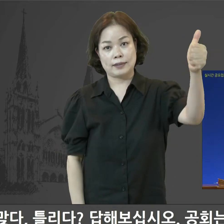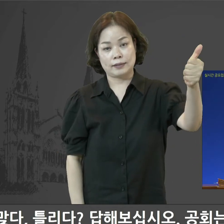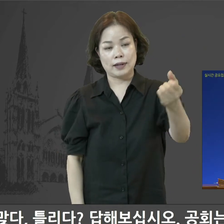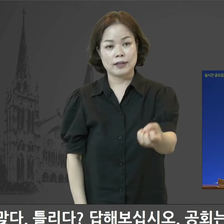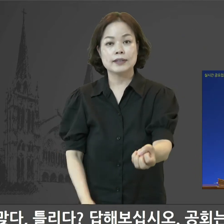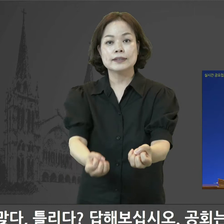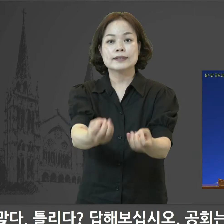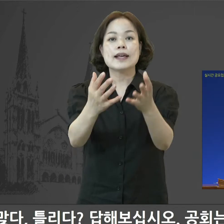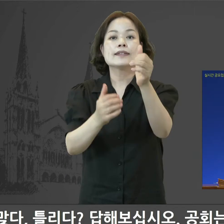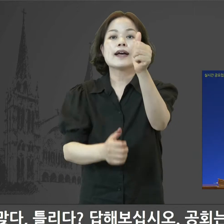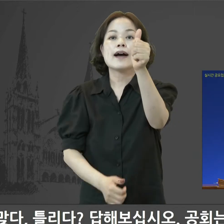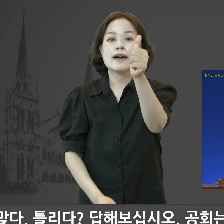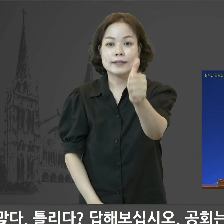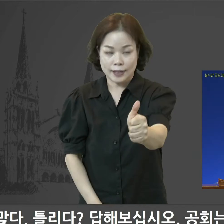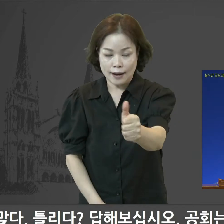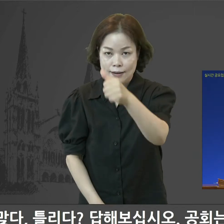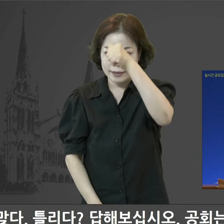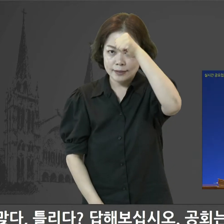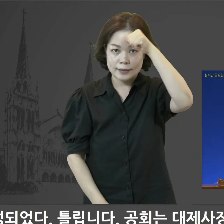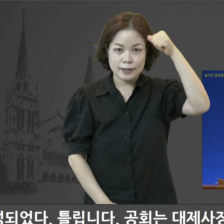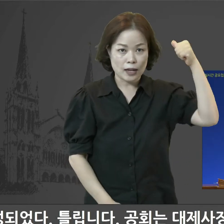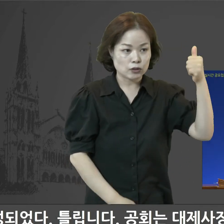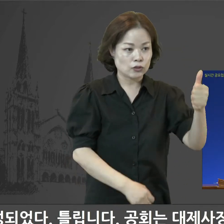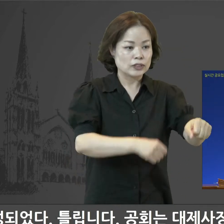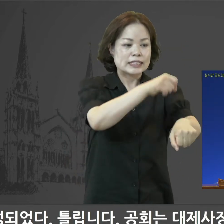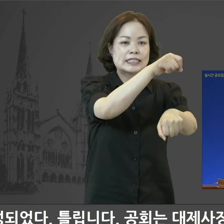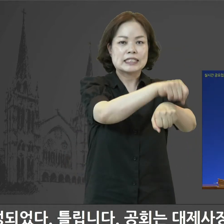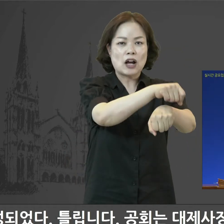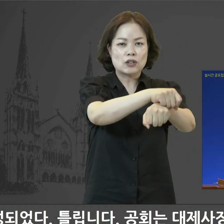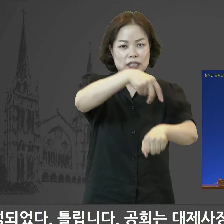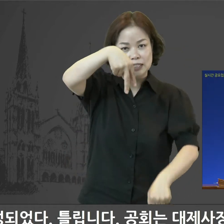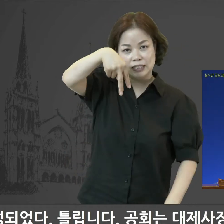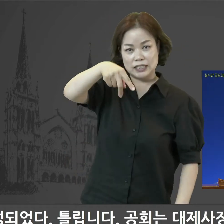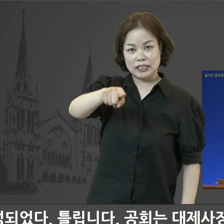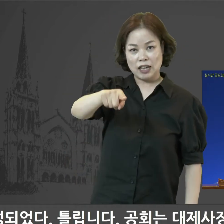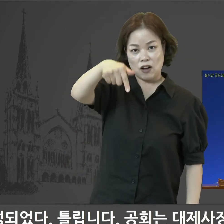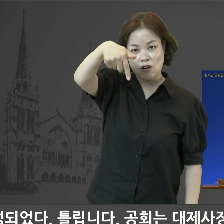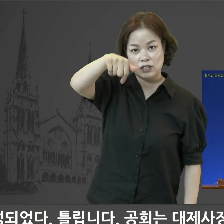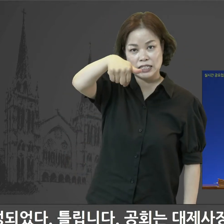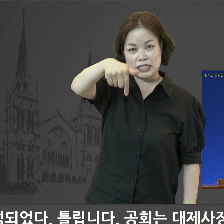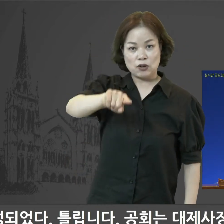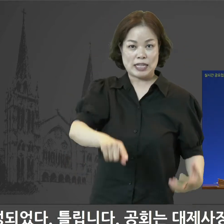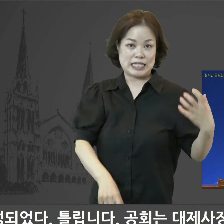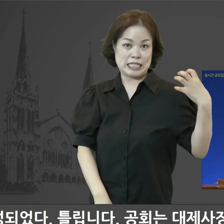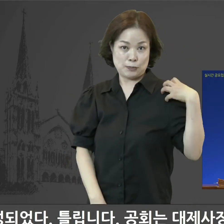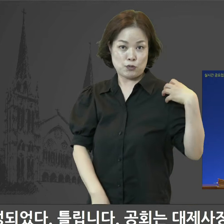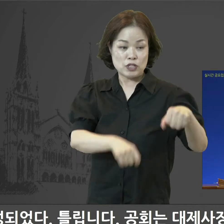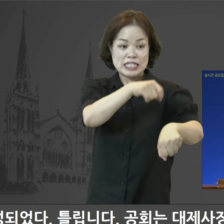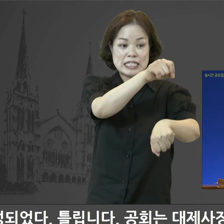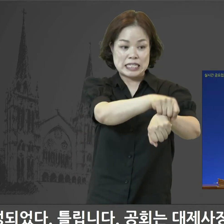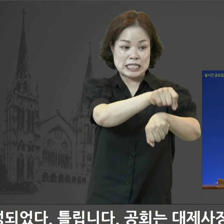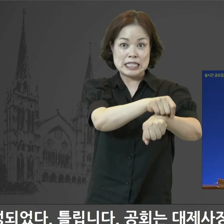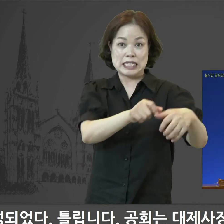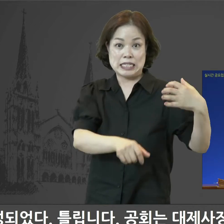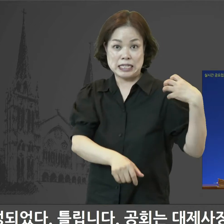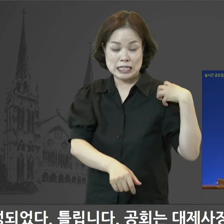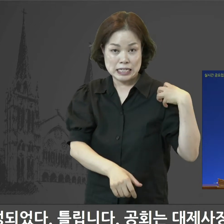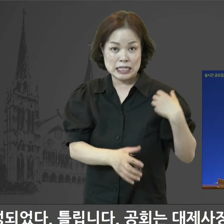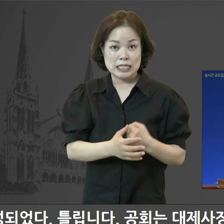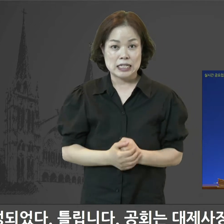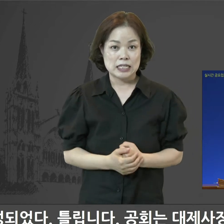제사장, 장로, 서기관으로. 이 서기관이라는 건 직분입니다. 그러면